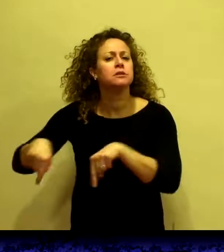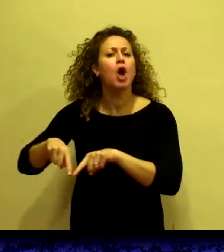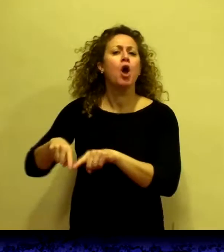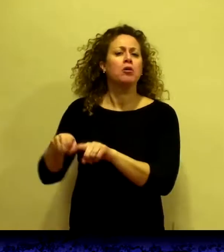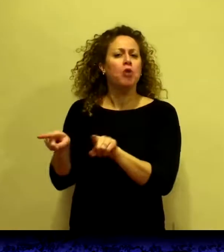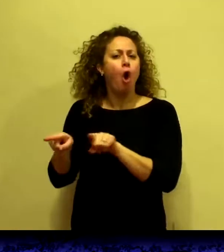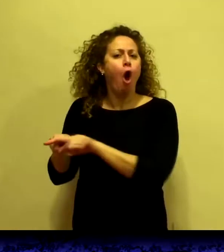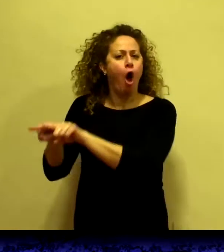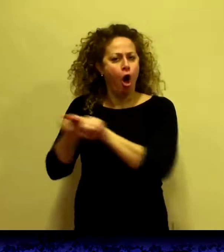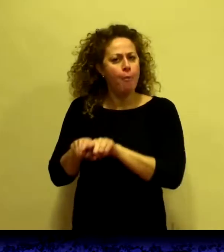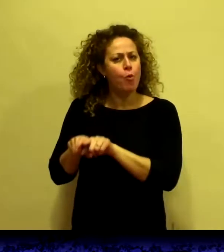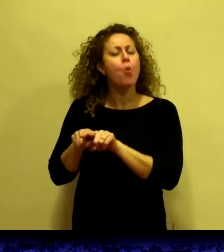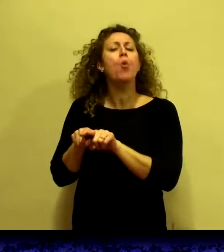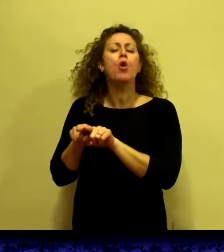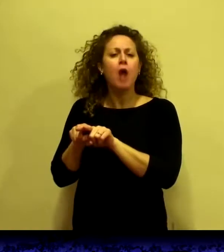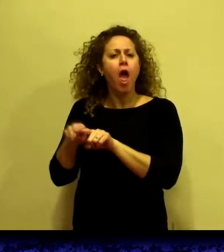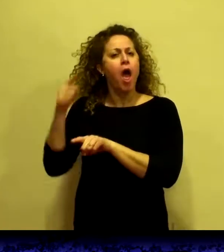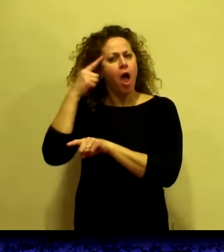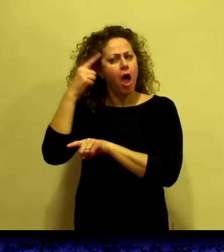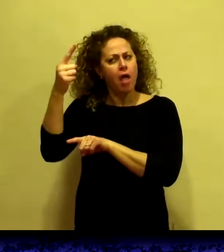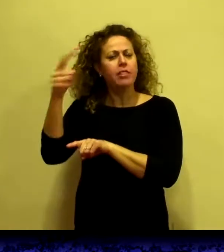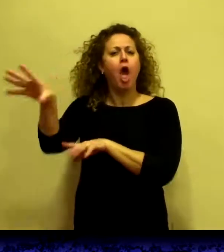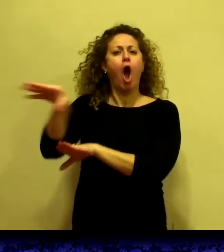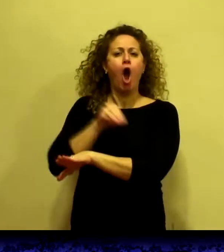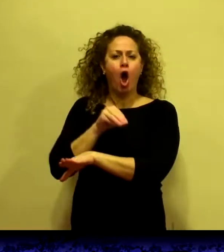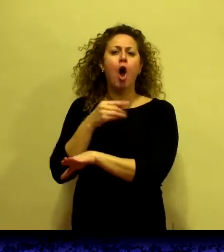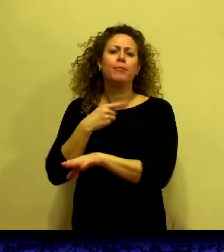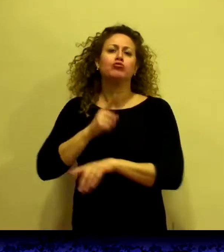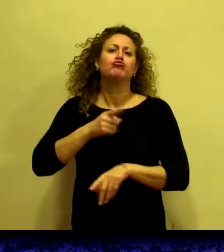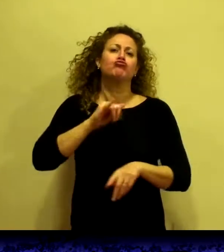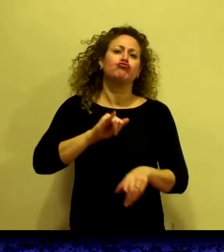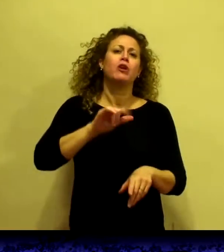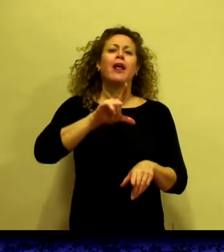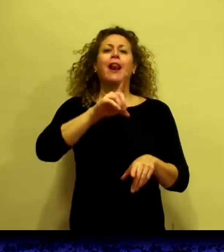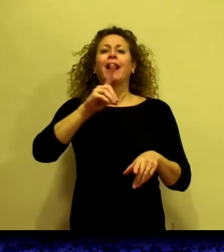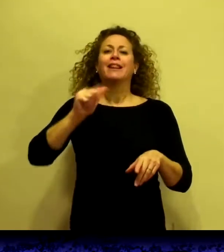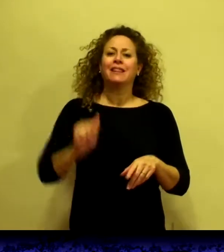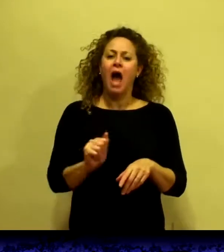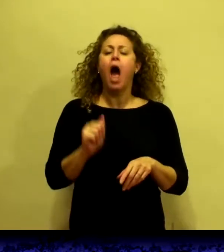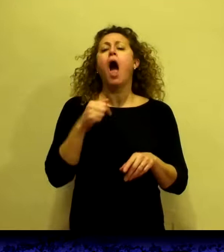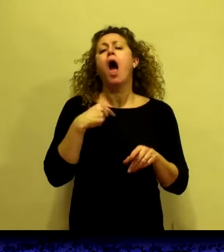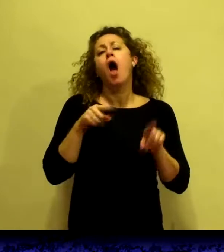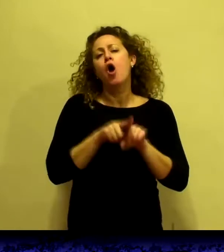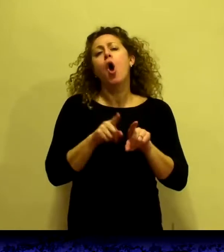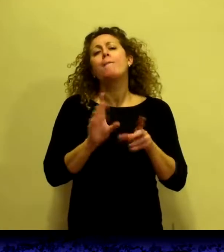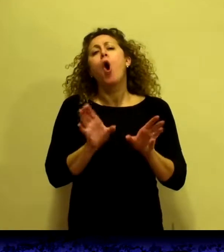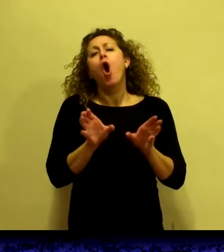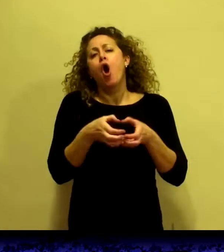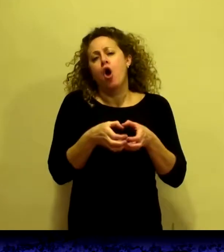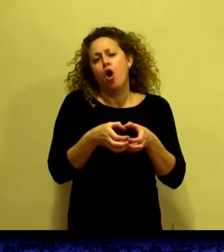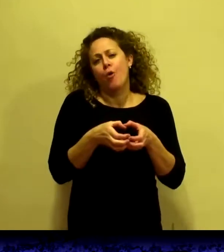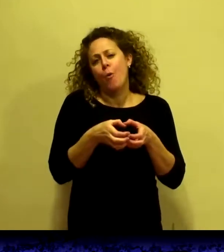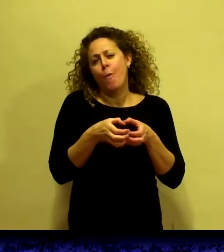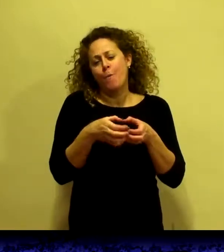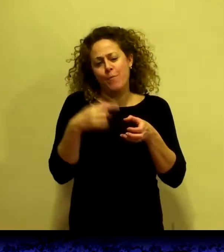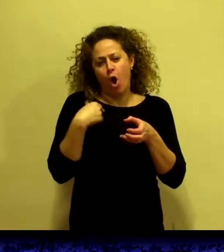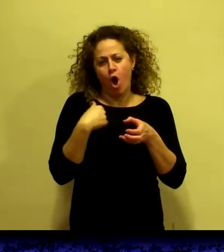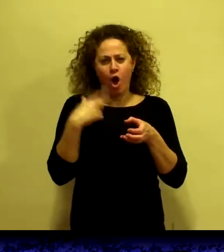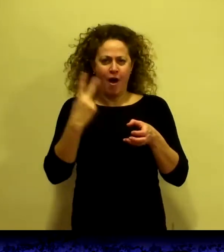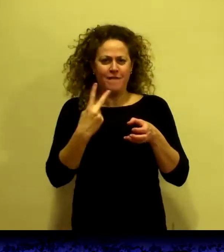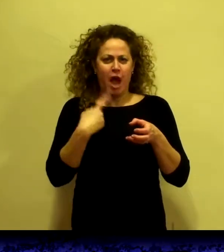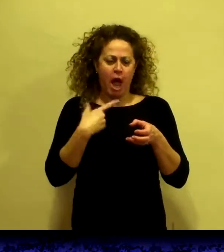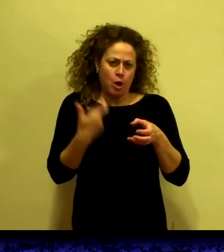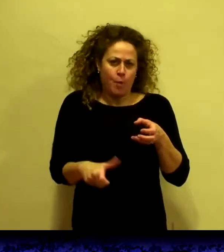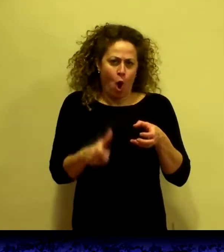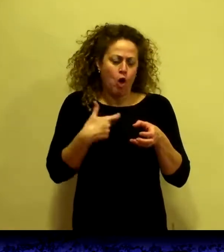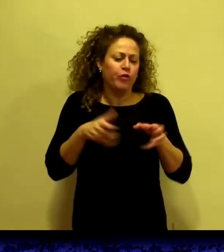abbiamo deciso di chiamarci Gilda per questo motivo. Certo. Perché noi siamo un po' nerd, dobbiamo ammetterlo, e quindi... Ma siccome comunque